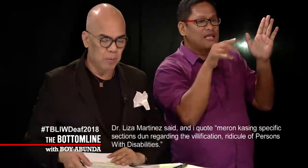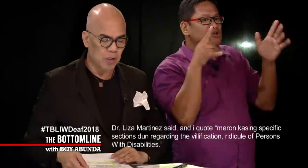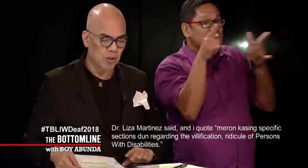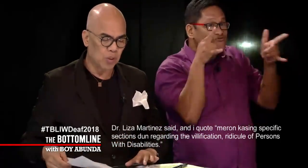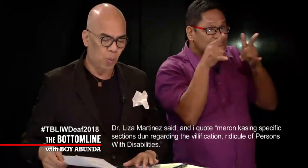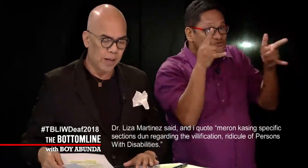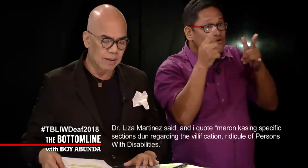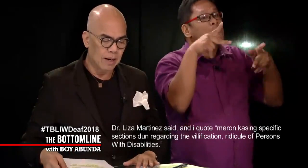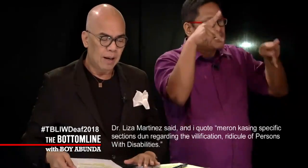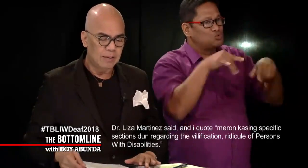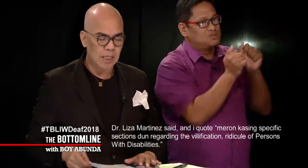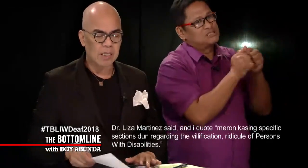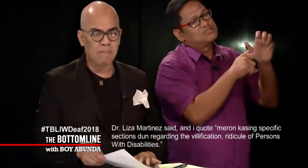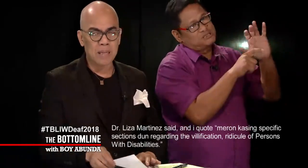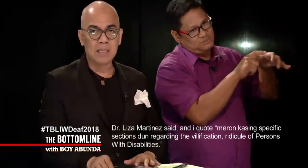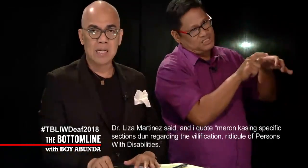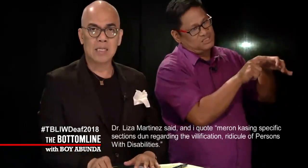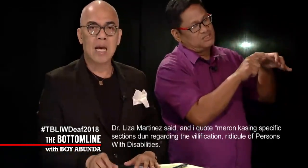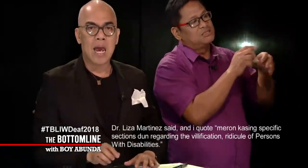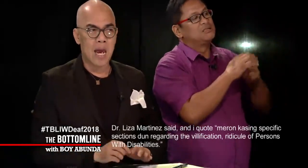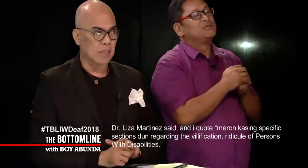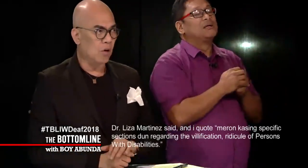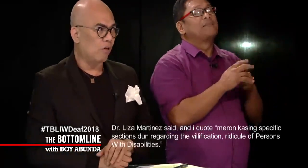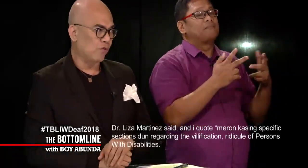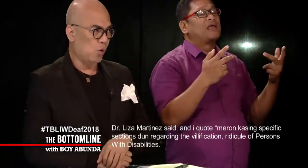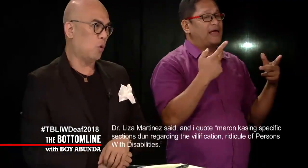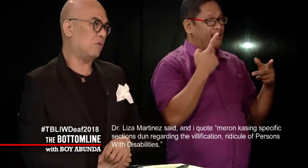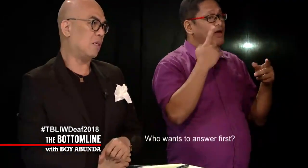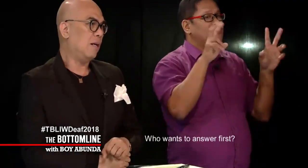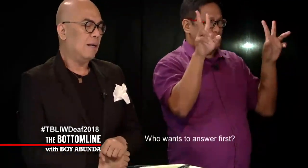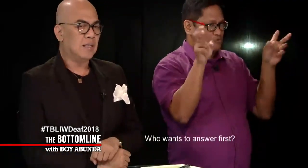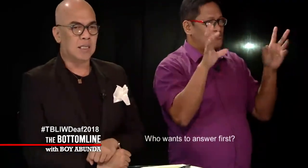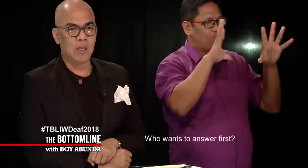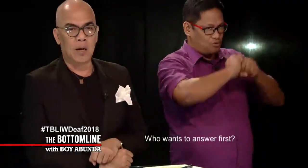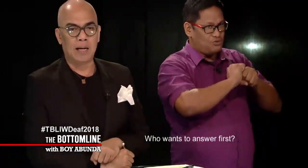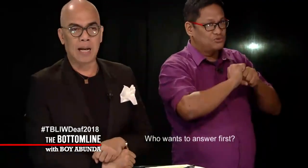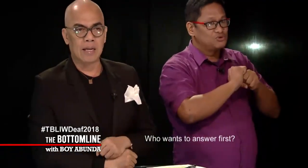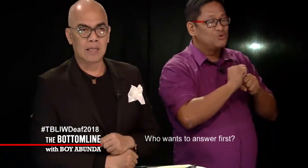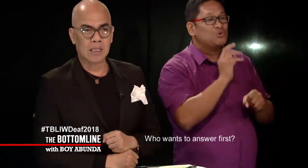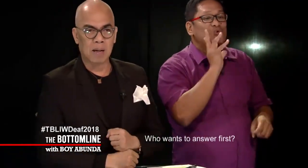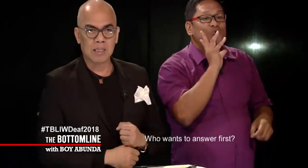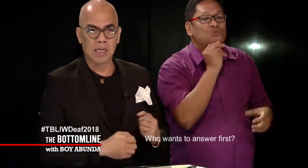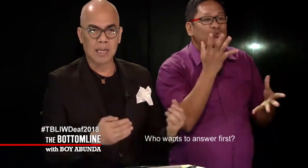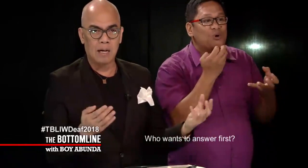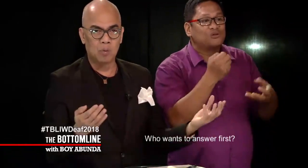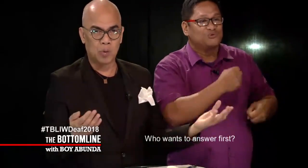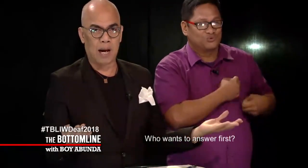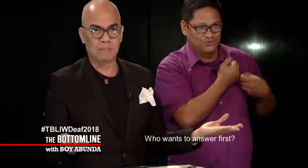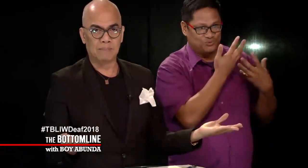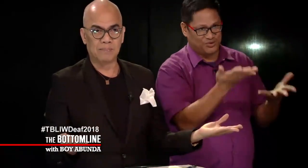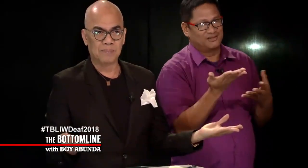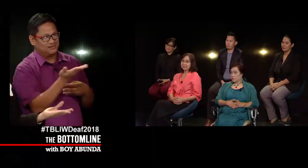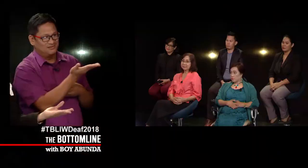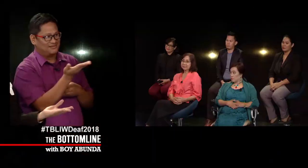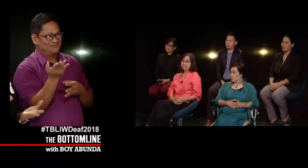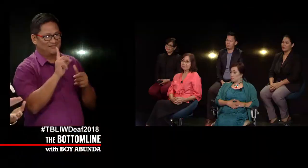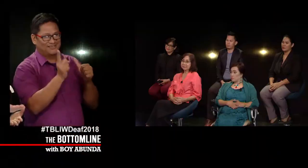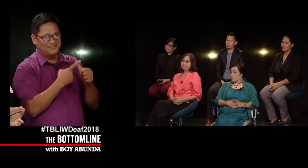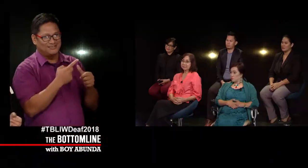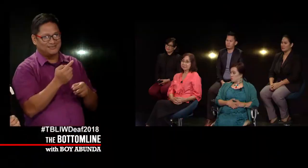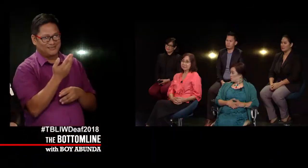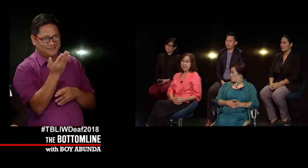of persons with disabilities, end of quote. Sino ang nais magsalitang una?